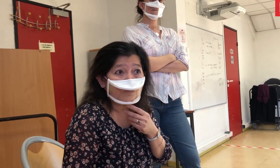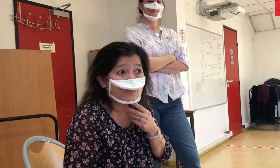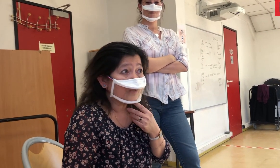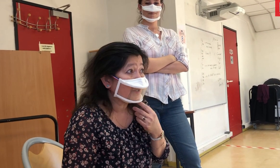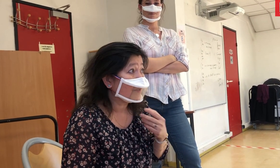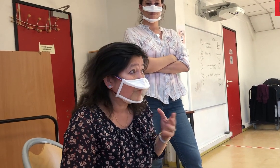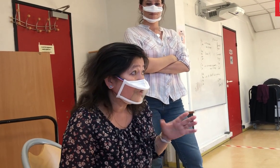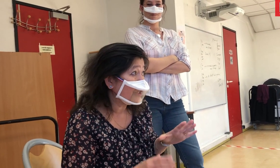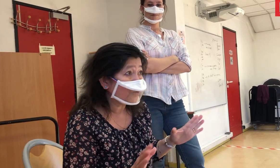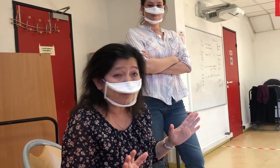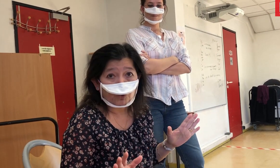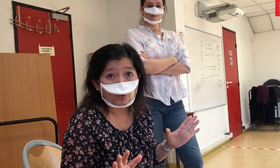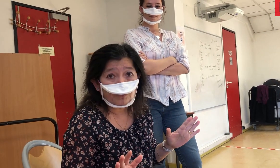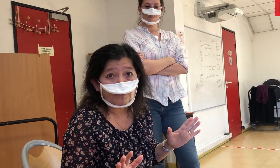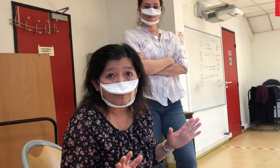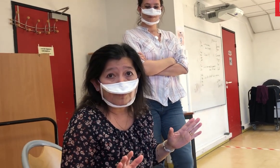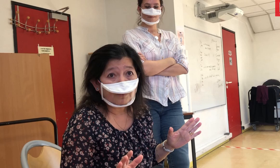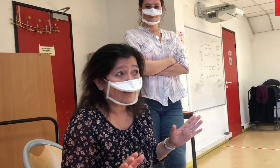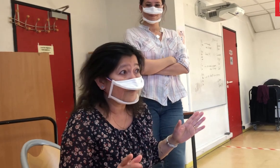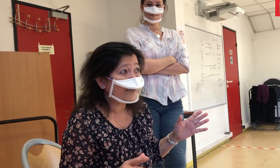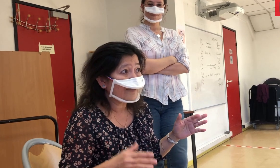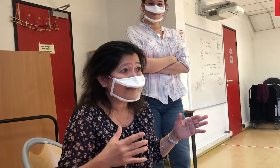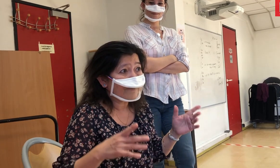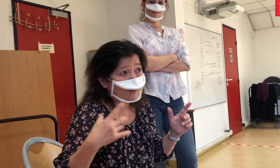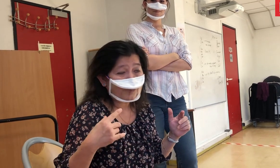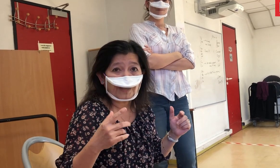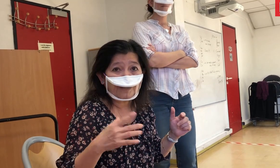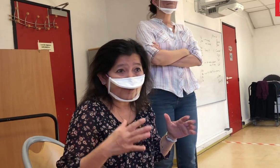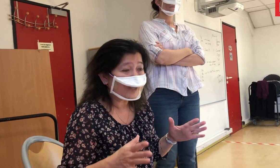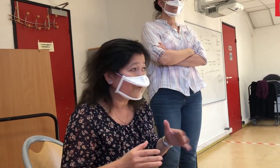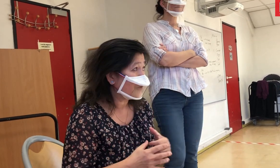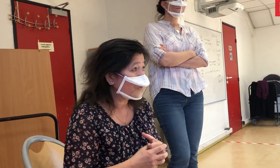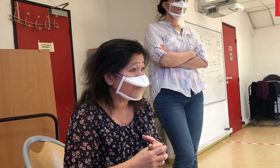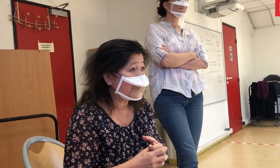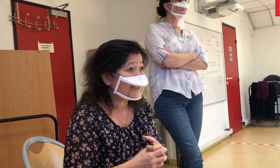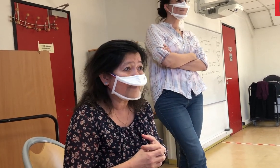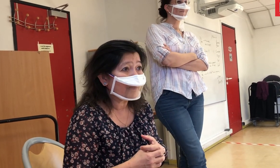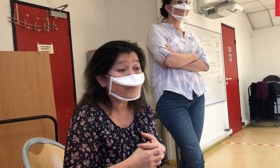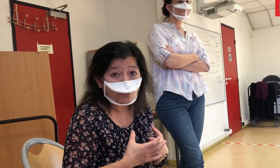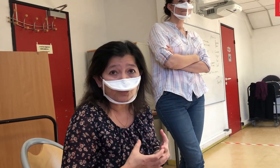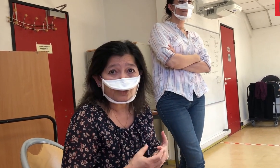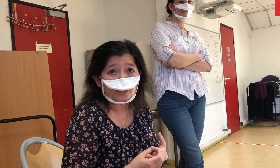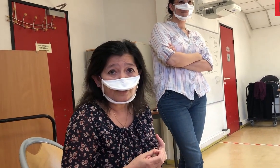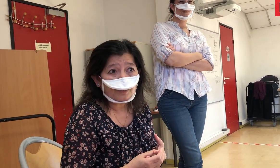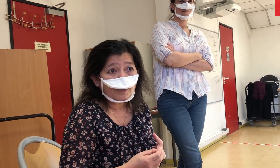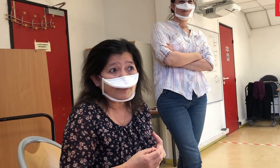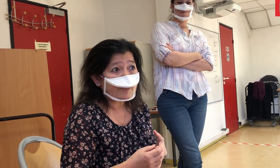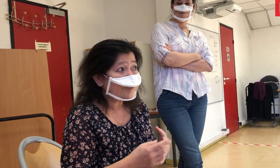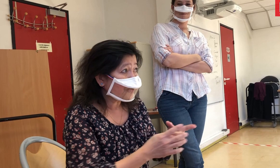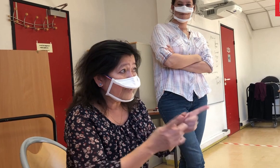but. Et moi, je découvre le groupe. Il y avait 2 semaines, je découvre le groupe. Et ce qui m'a beaucoup touchée, c'est qu'ils ne se connaissaient